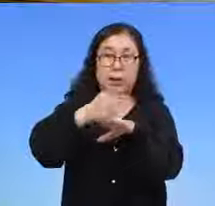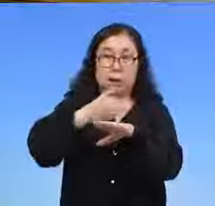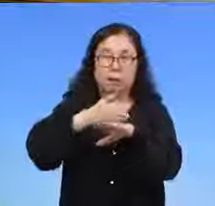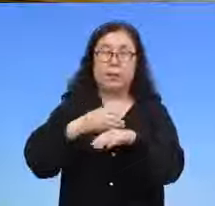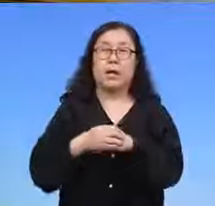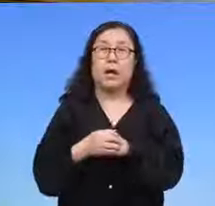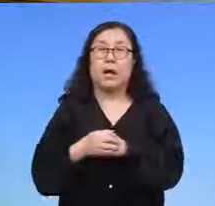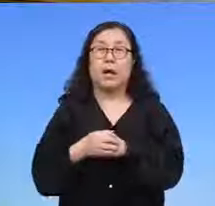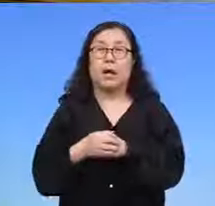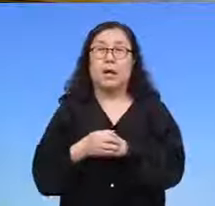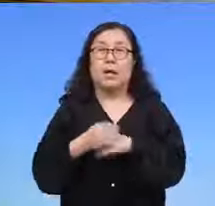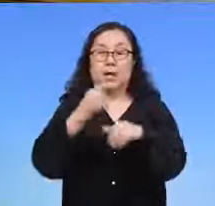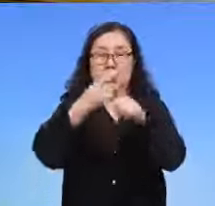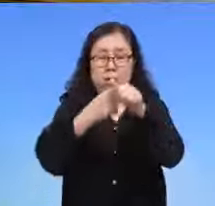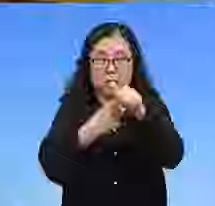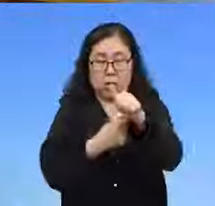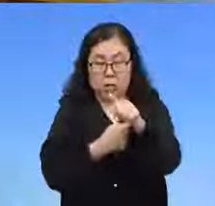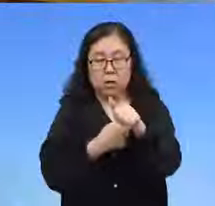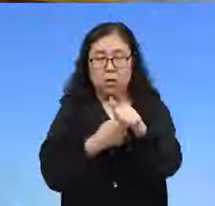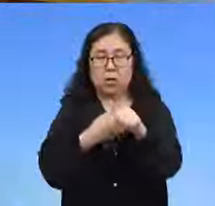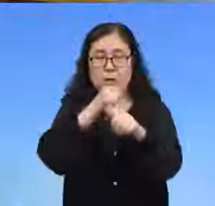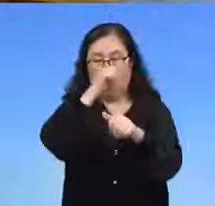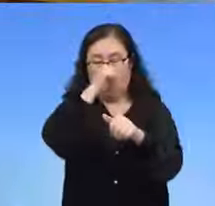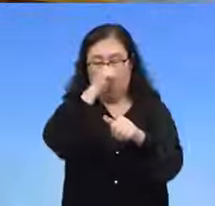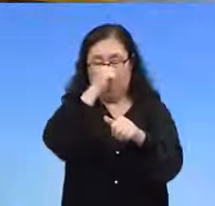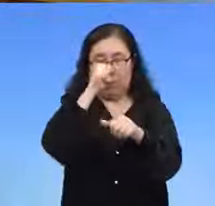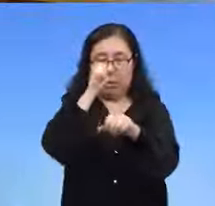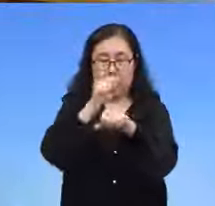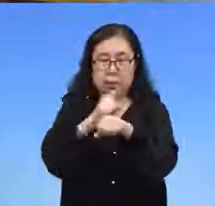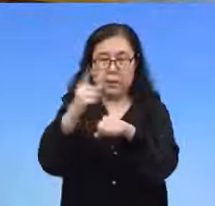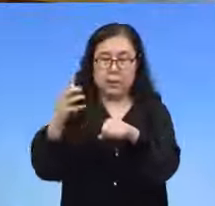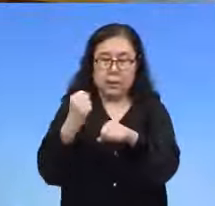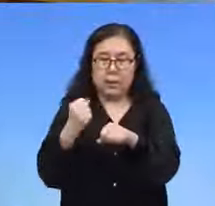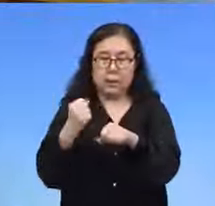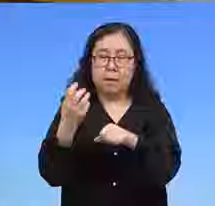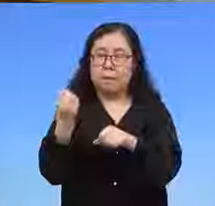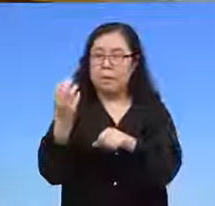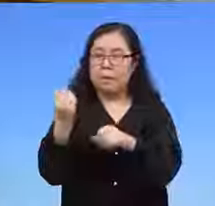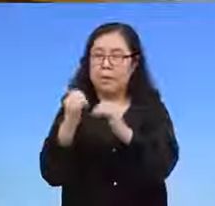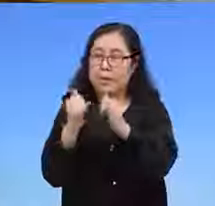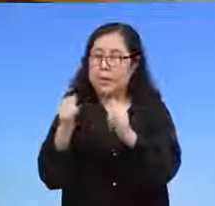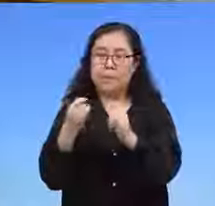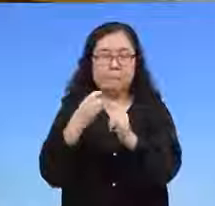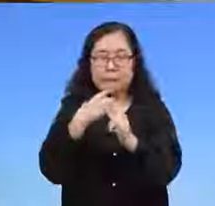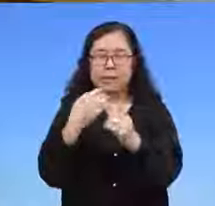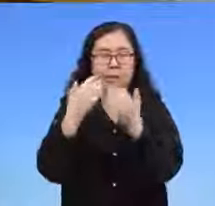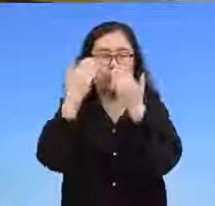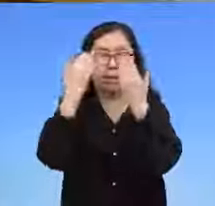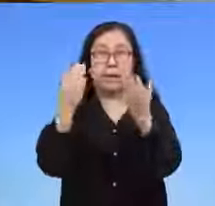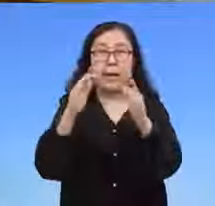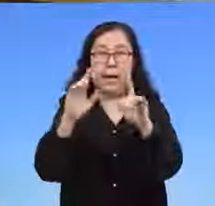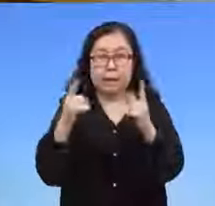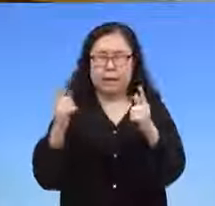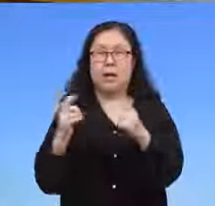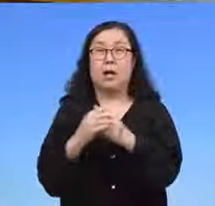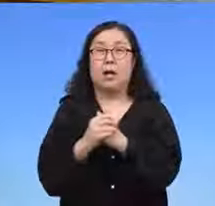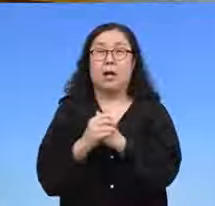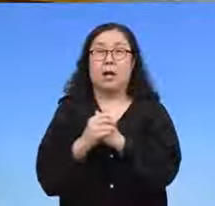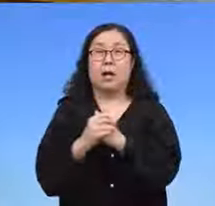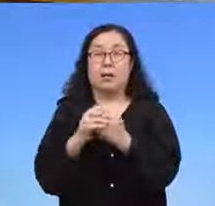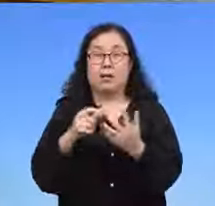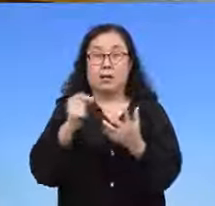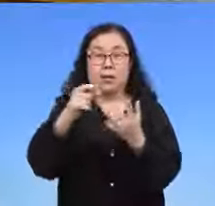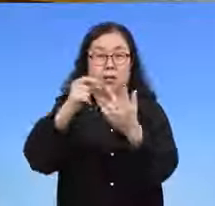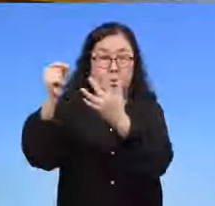선천적으로 그런 좋은 성격을 타고난 몇 사람만 하는 게 아니고요, 이 선택적 감사는 훈련에 의해서 생겨지는 겁니다.